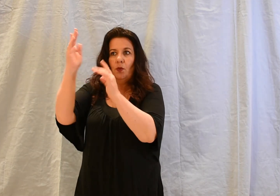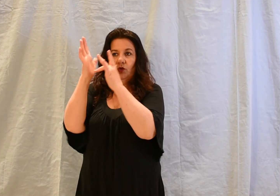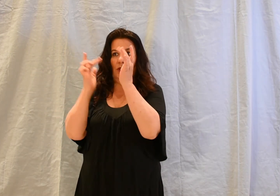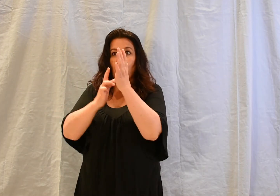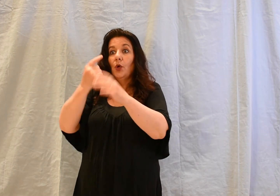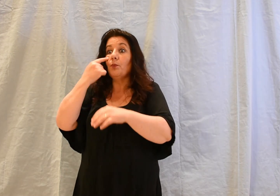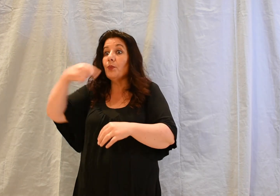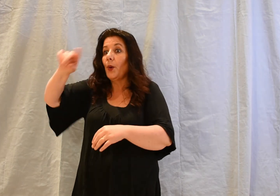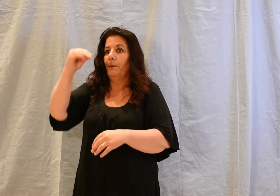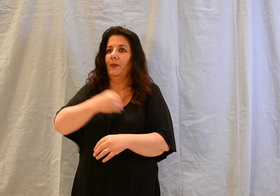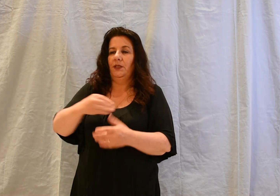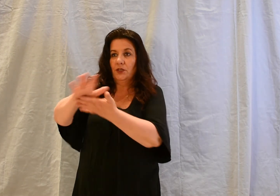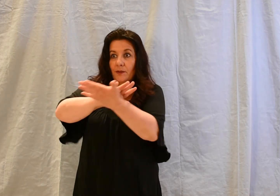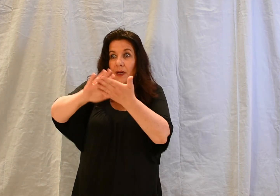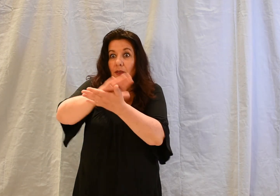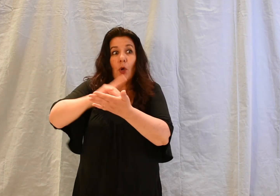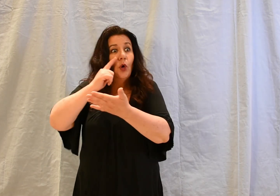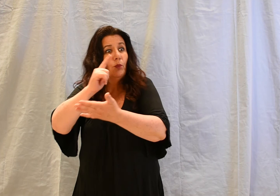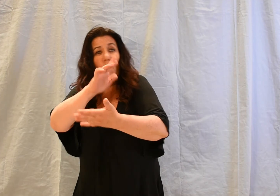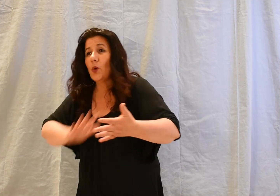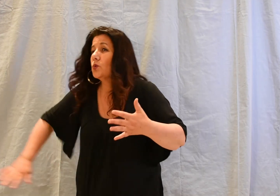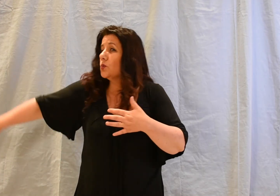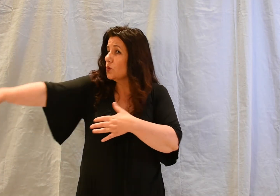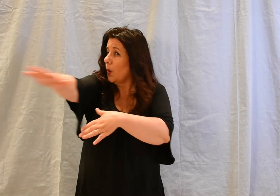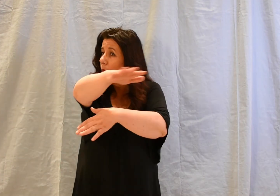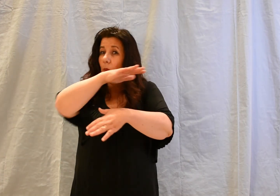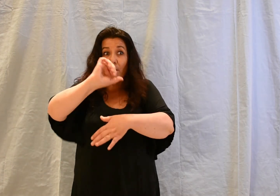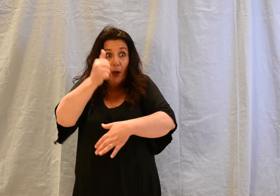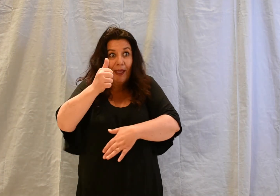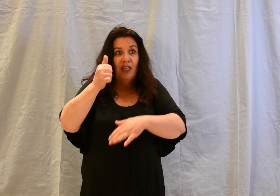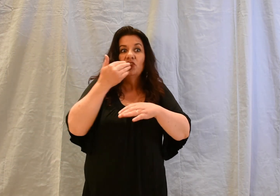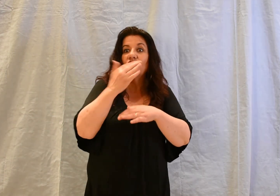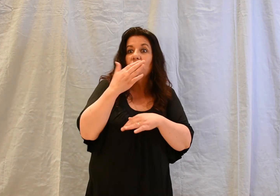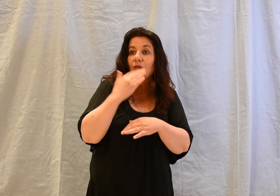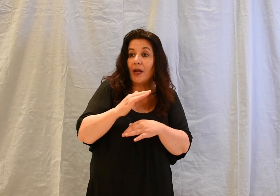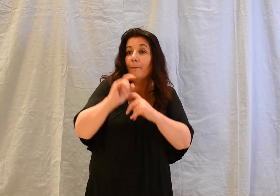en commençant par Jérusalem. À vous d'en être les témoins. »